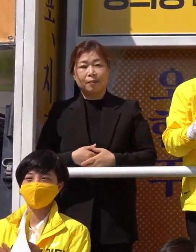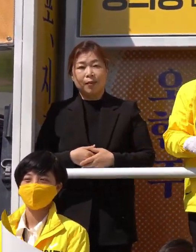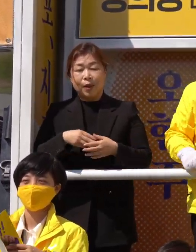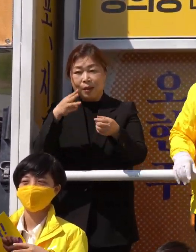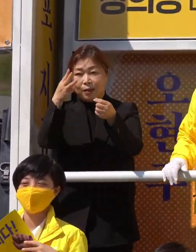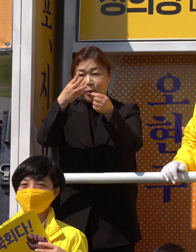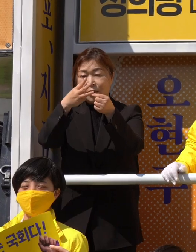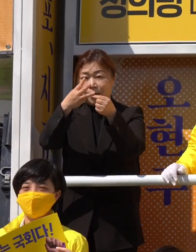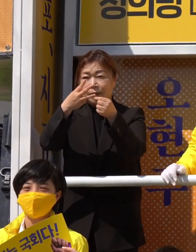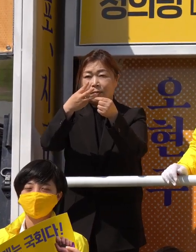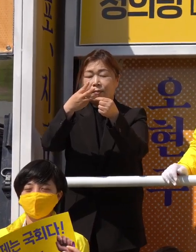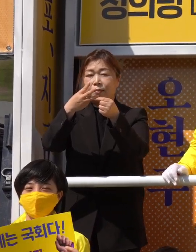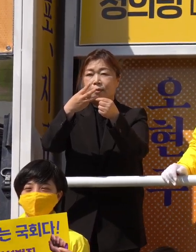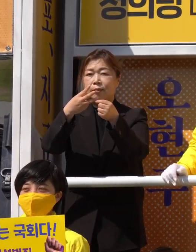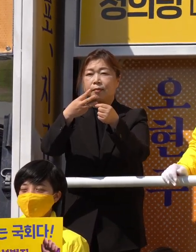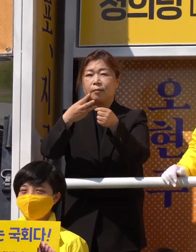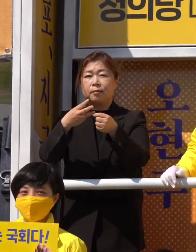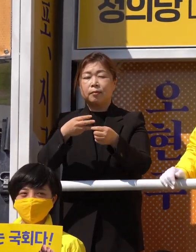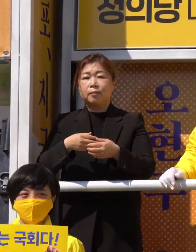세 번째,